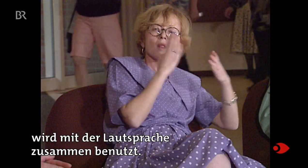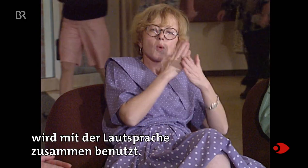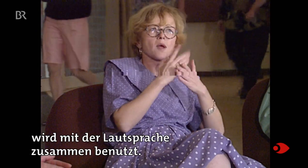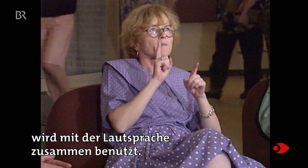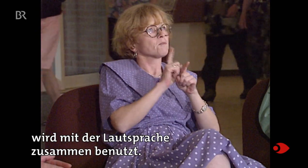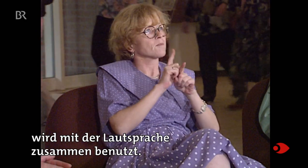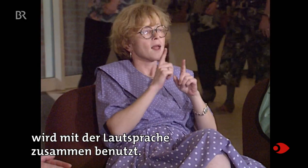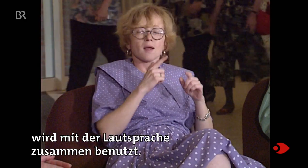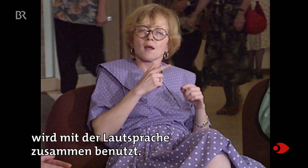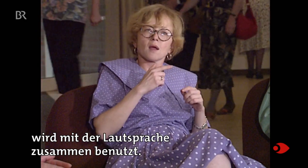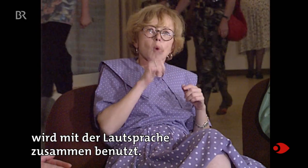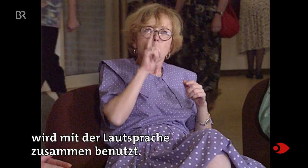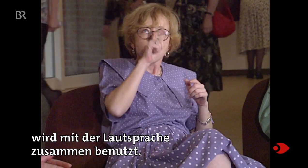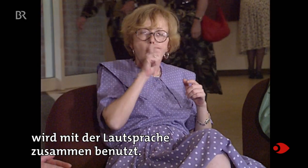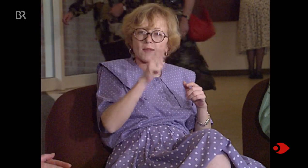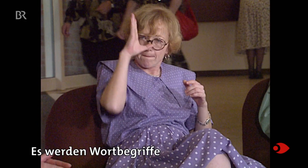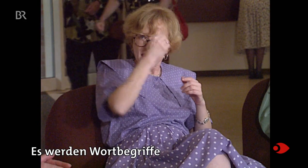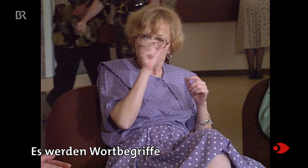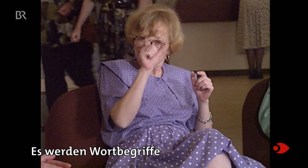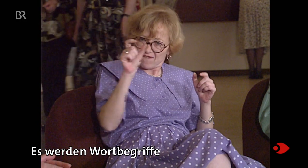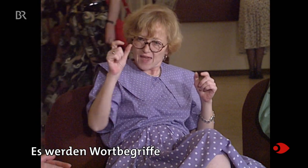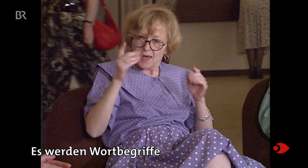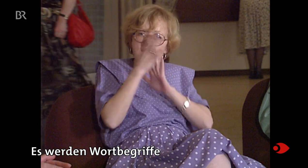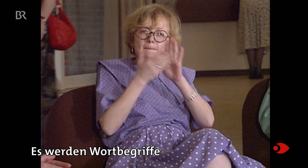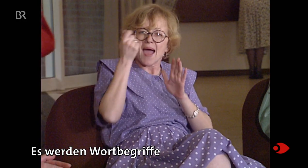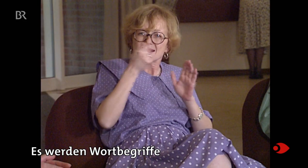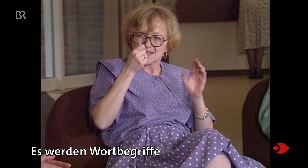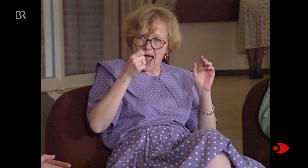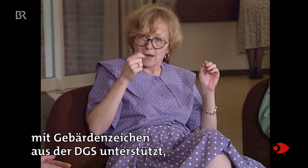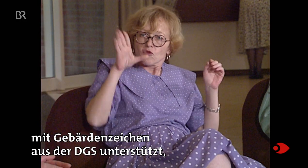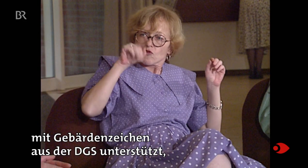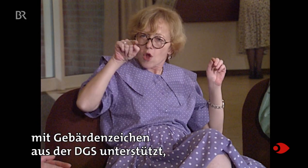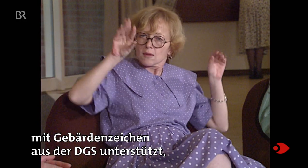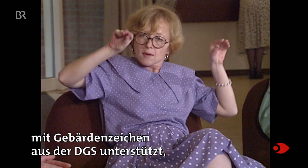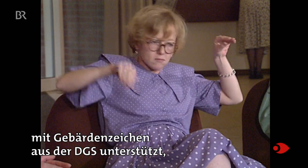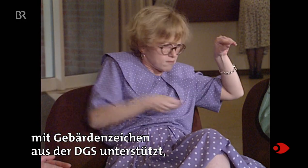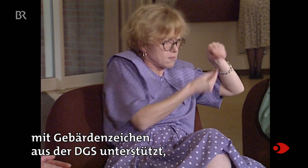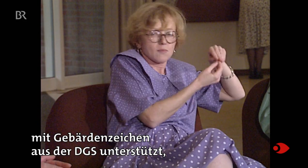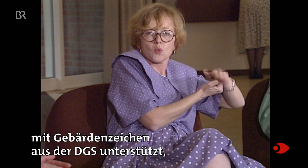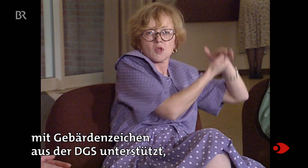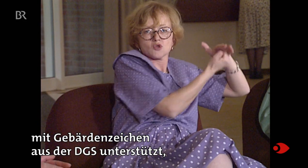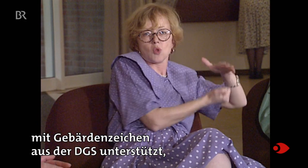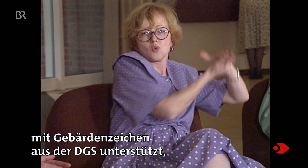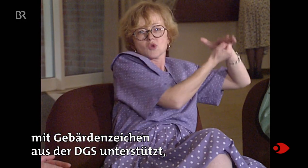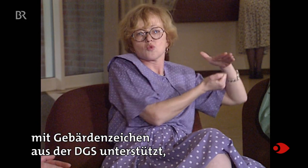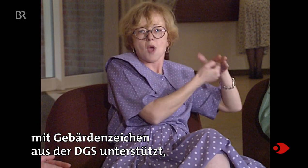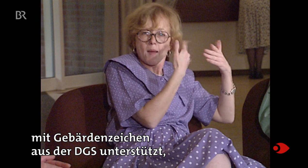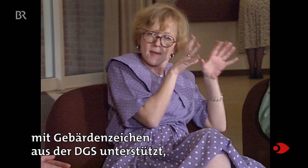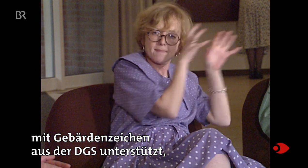mit der Lautsprache zusammen benutzt. Es werden Wortbegriffe mit Gebärdenzeichen aus der DGS unterstützt,